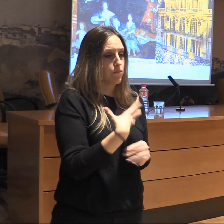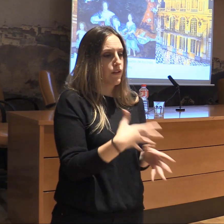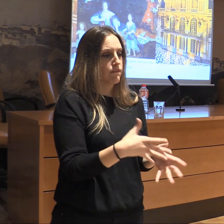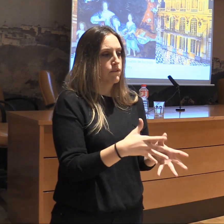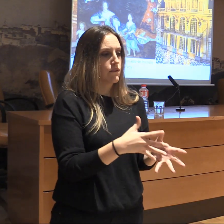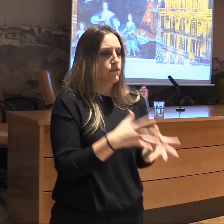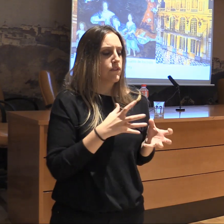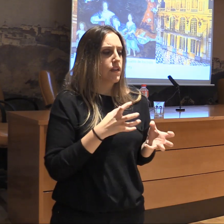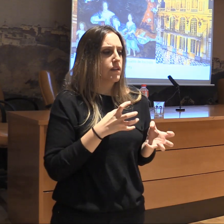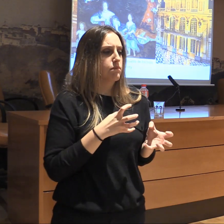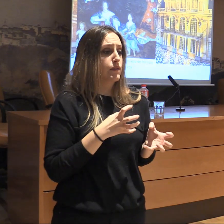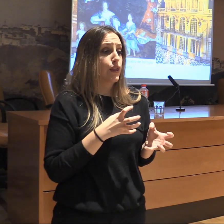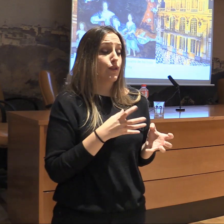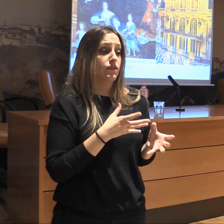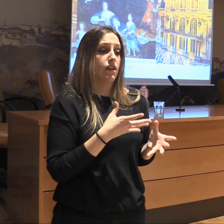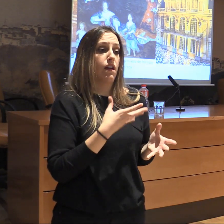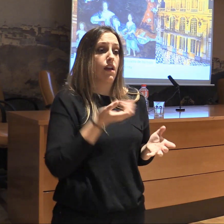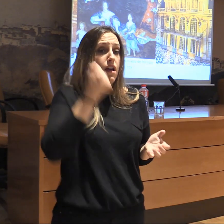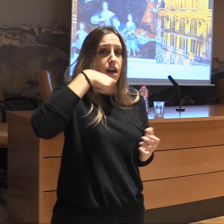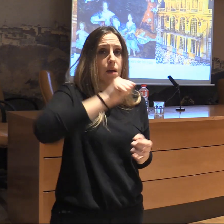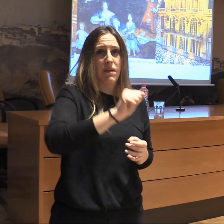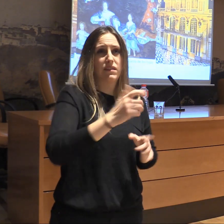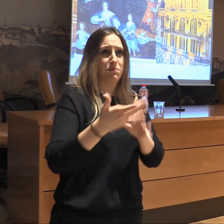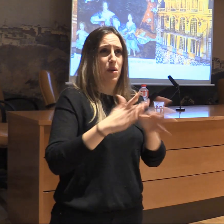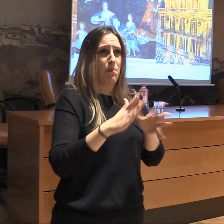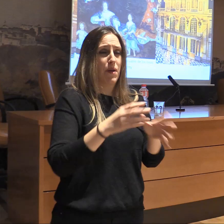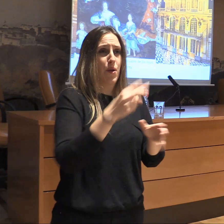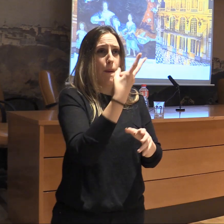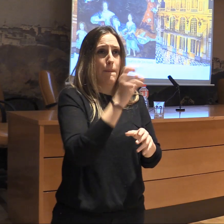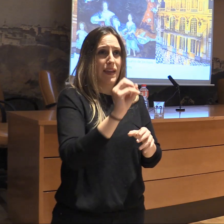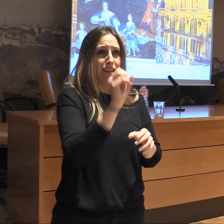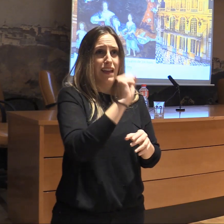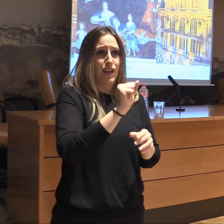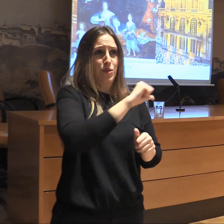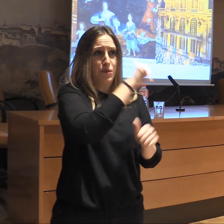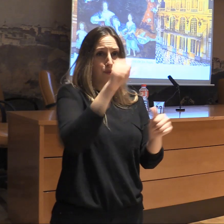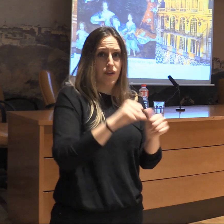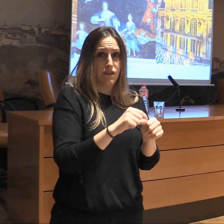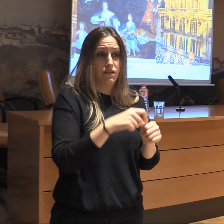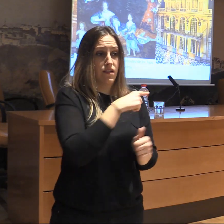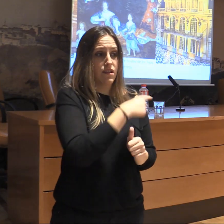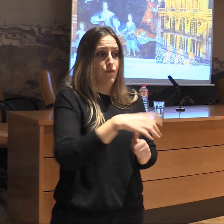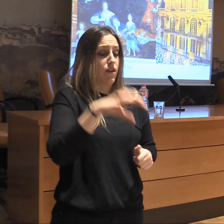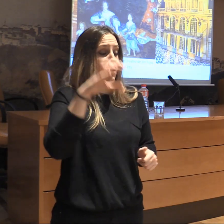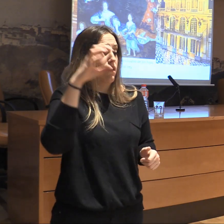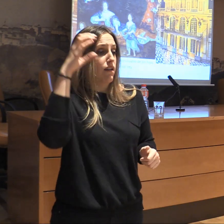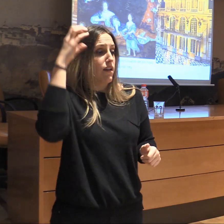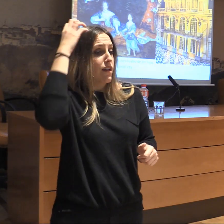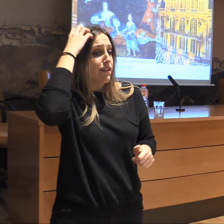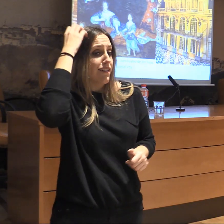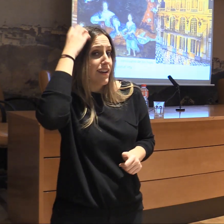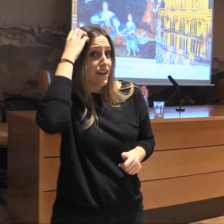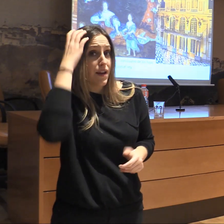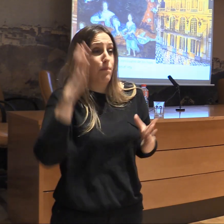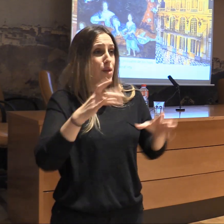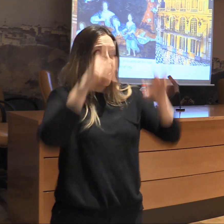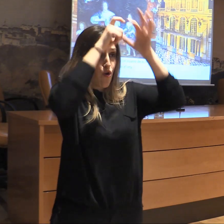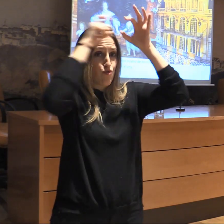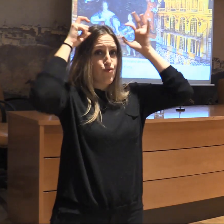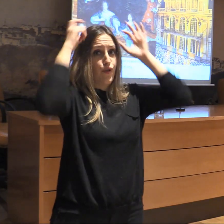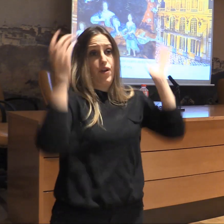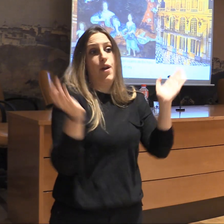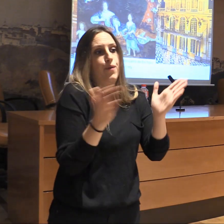amante que durante muchísimos años, casi 20 años, fue de hecho la reina sin corona de Versalles. Estamos hablando